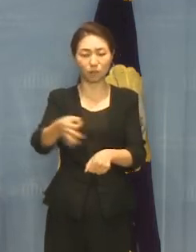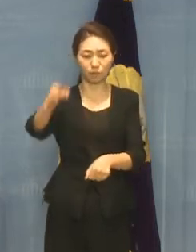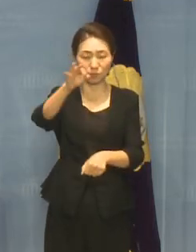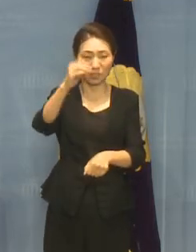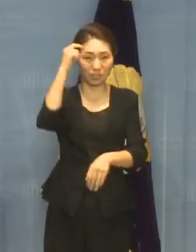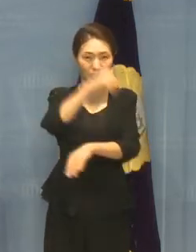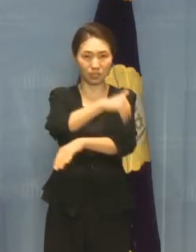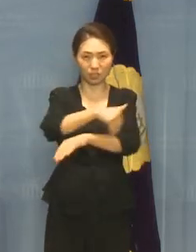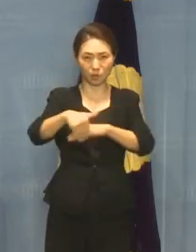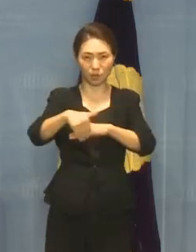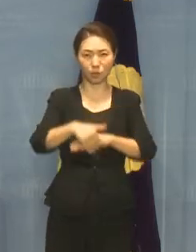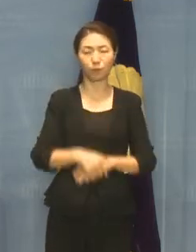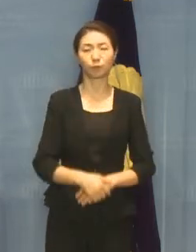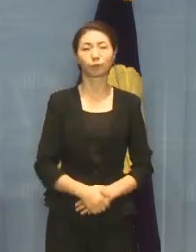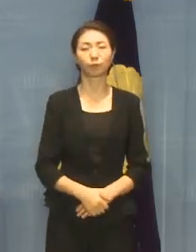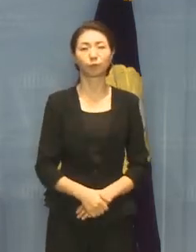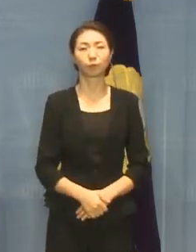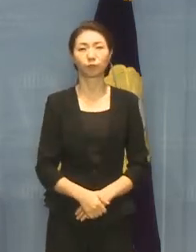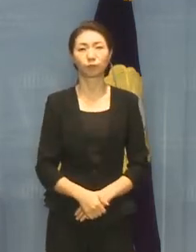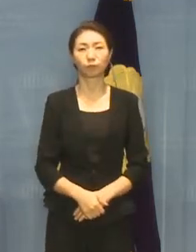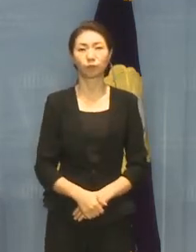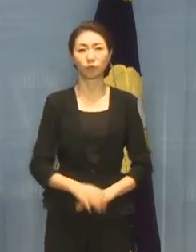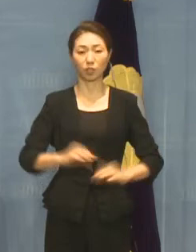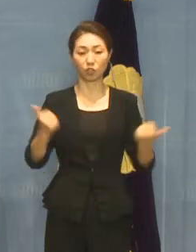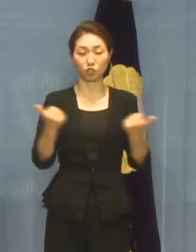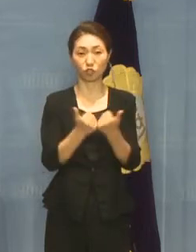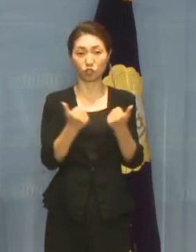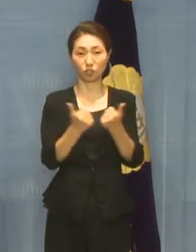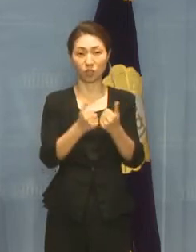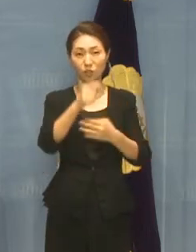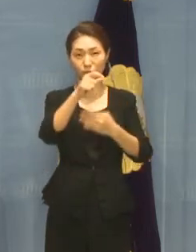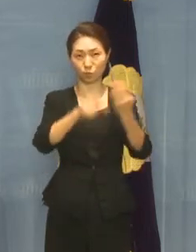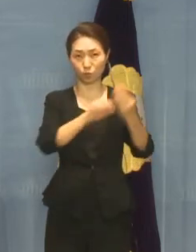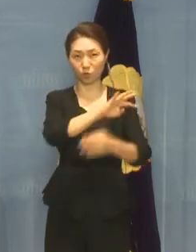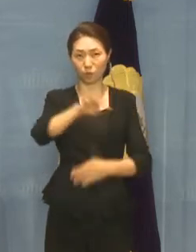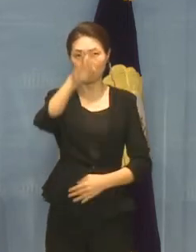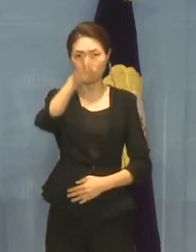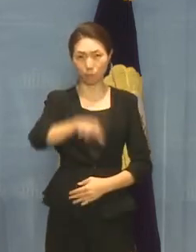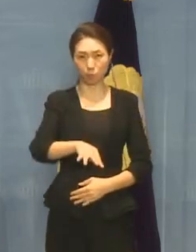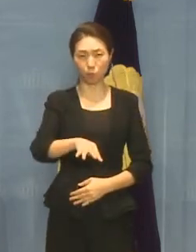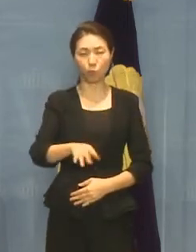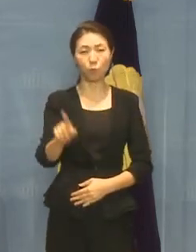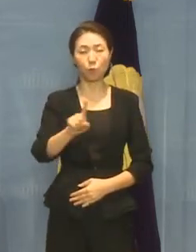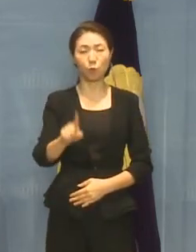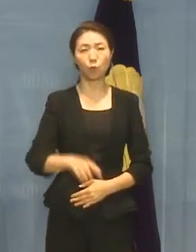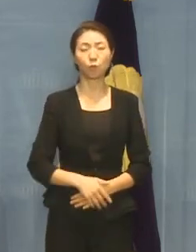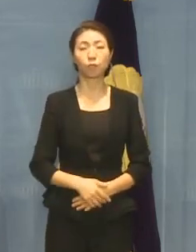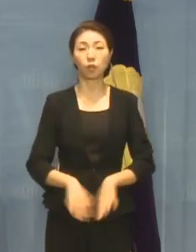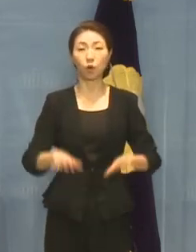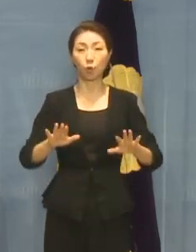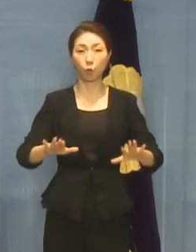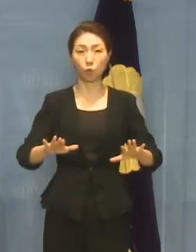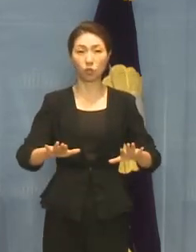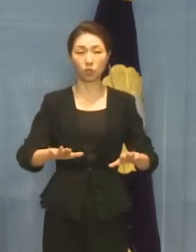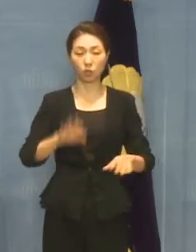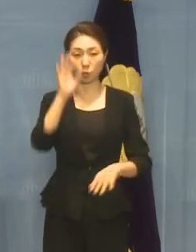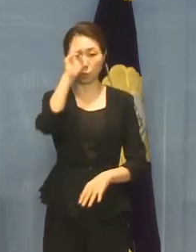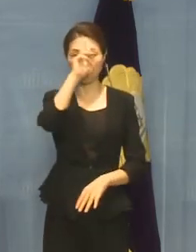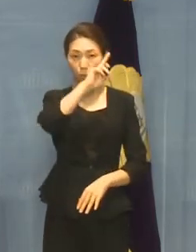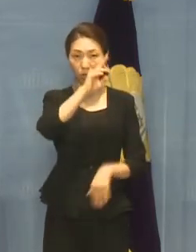계획입니다. 다음으로 국회 주요 의사일정입니다. 오늘 오전 10시